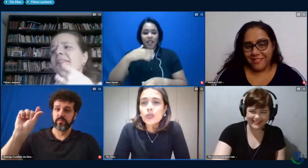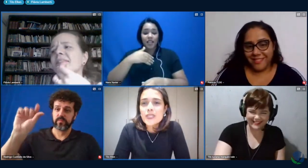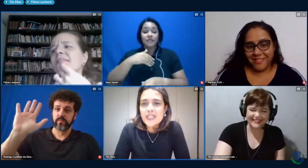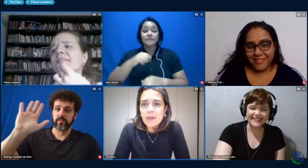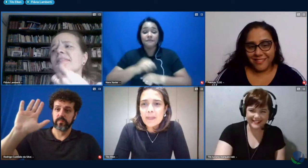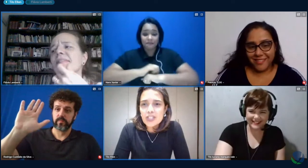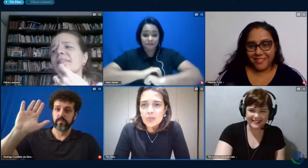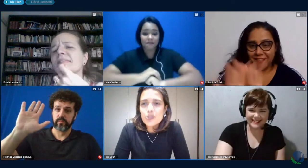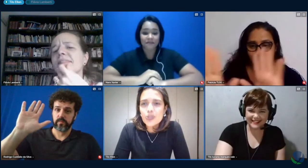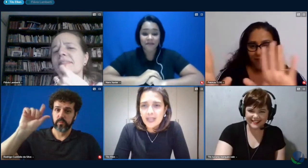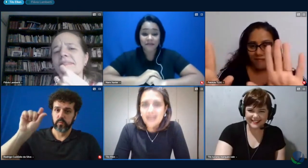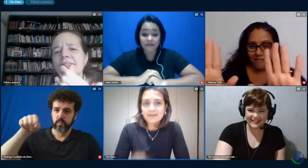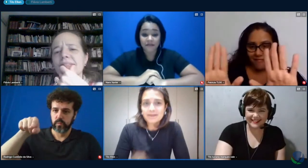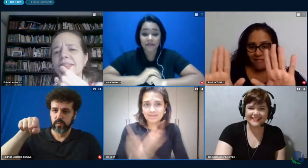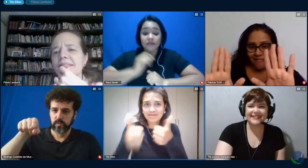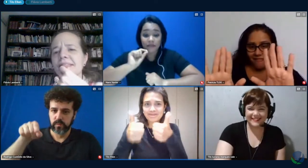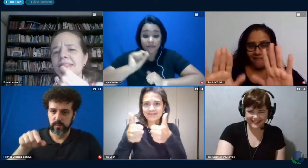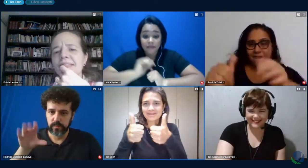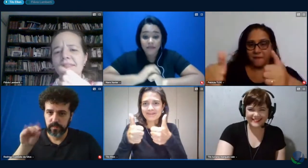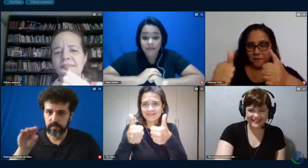Eu estou extremamente emocionada.